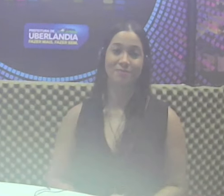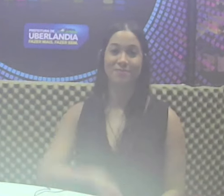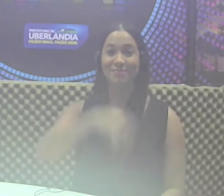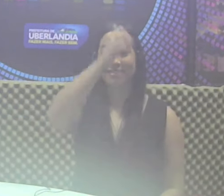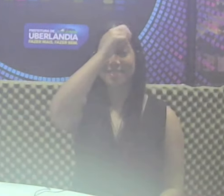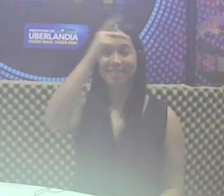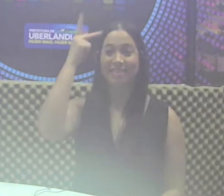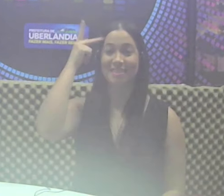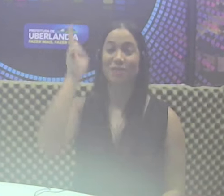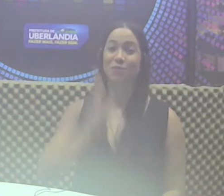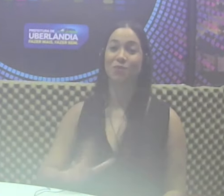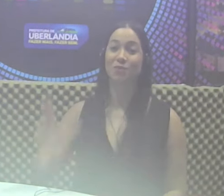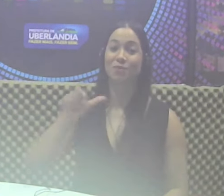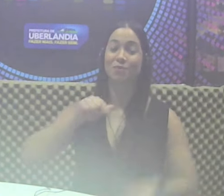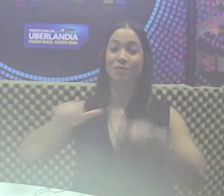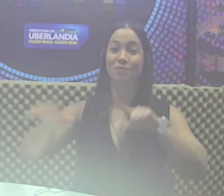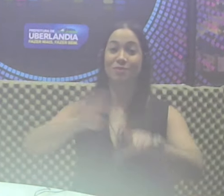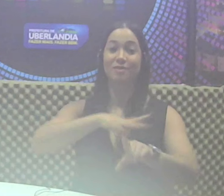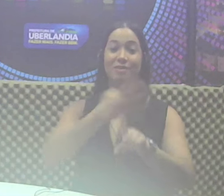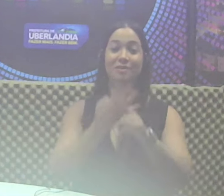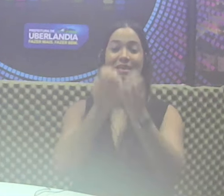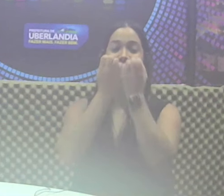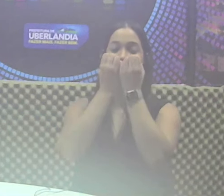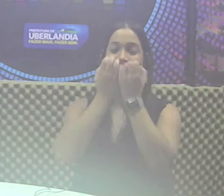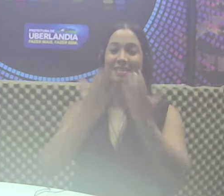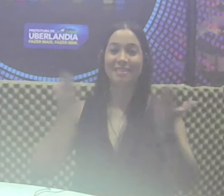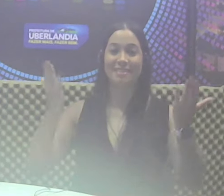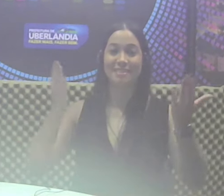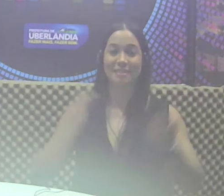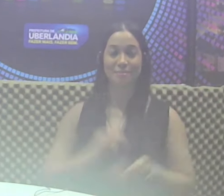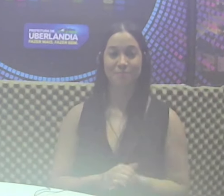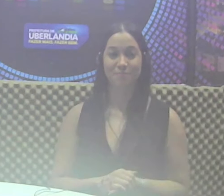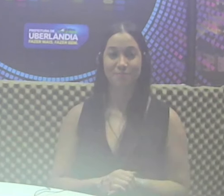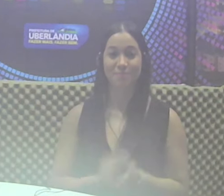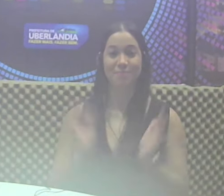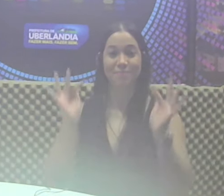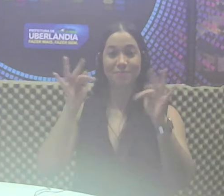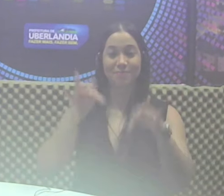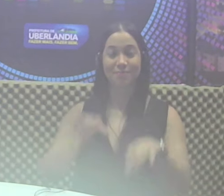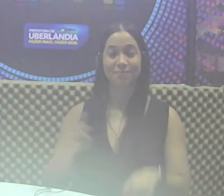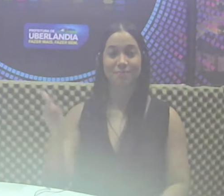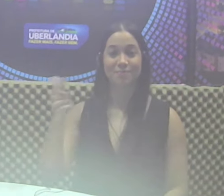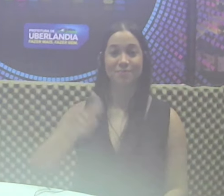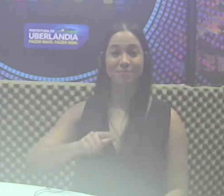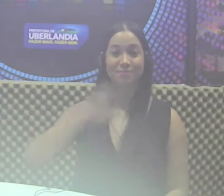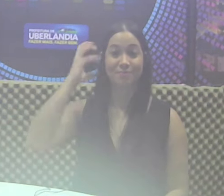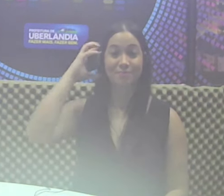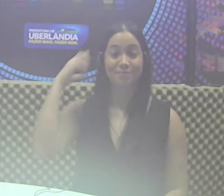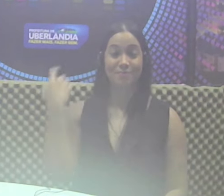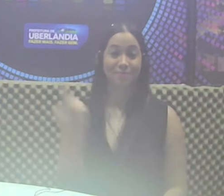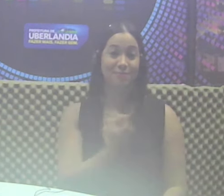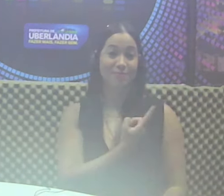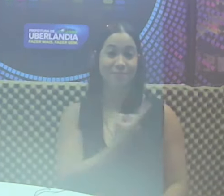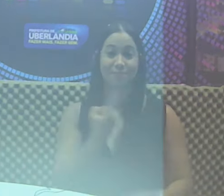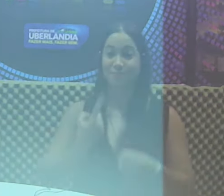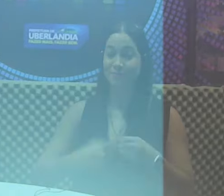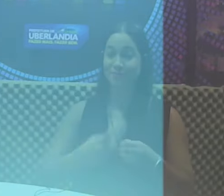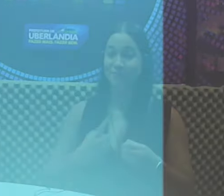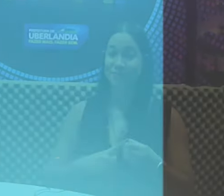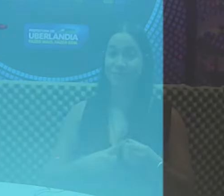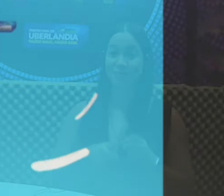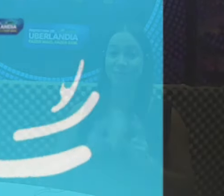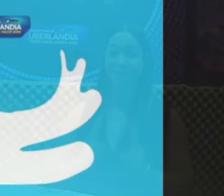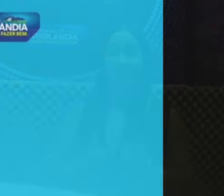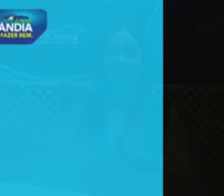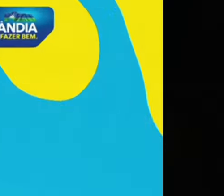Kalimann, Prefeitura de Uberlândia, fazer mais, fazer bem. Fica por aqui mais uma edição do programa da Rádio Nossa